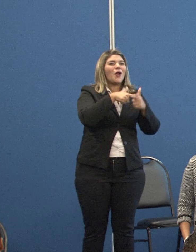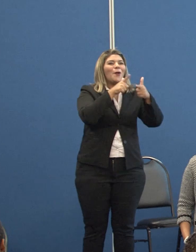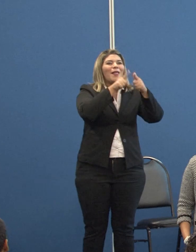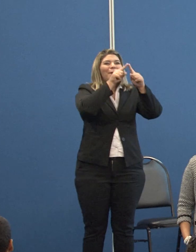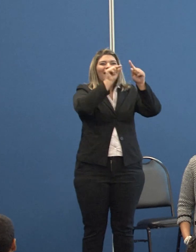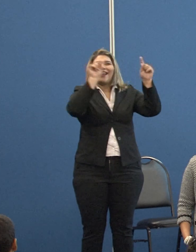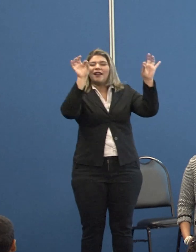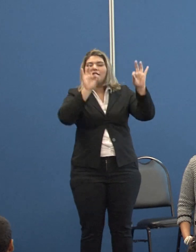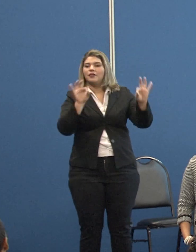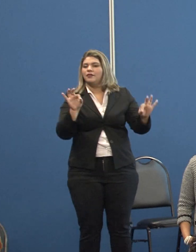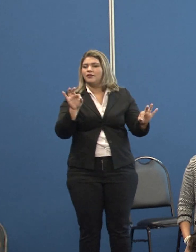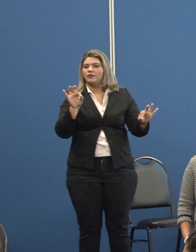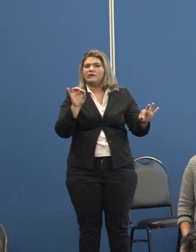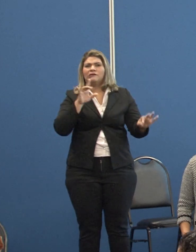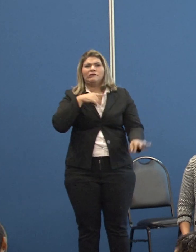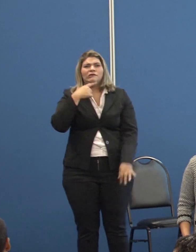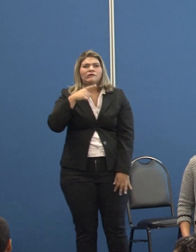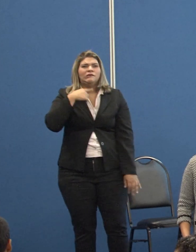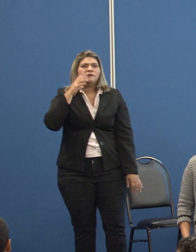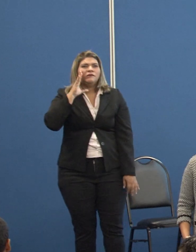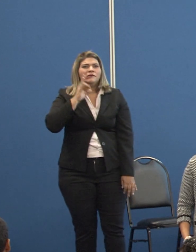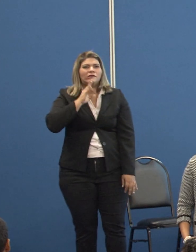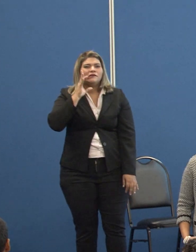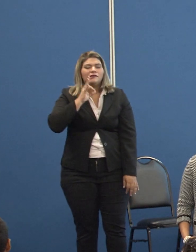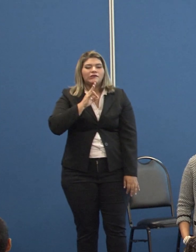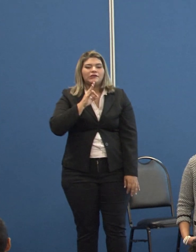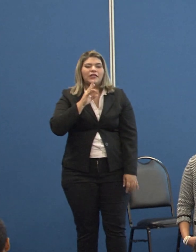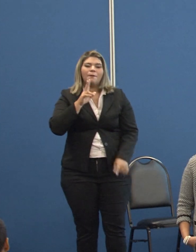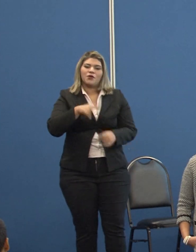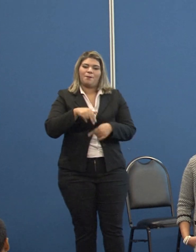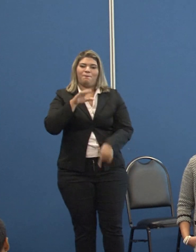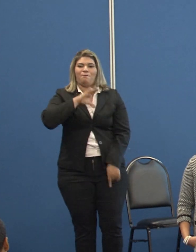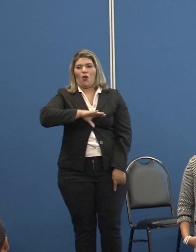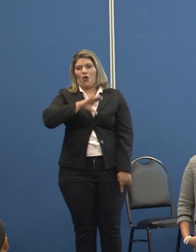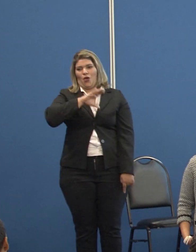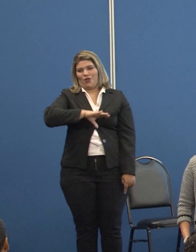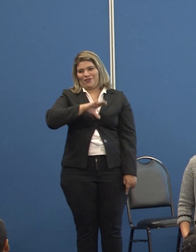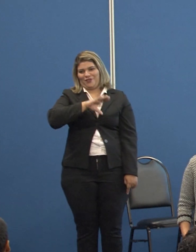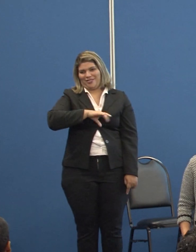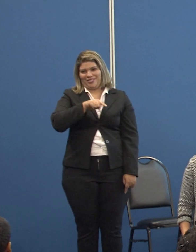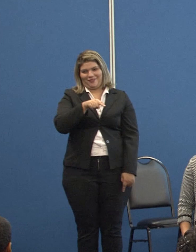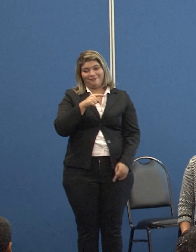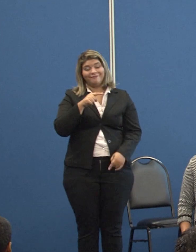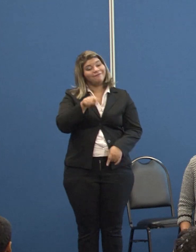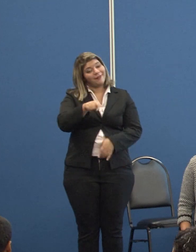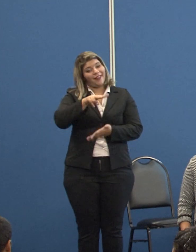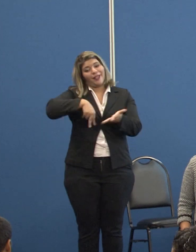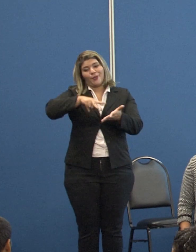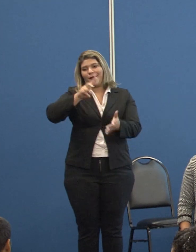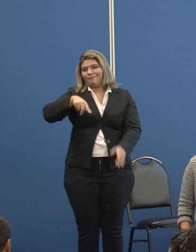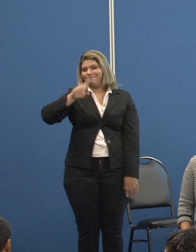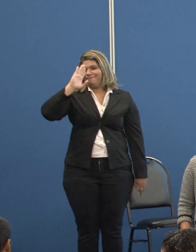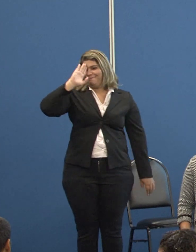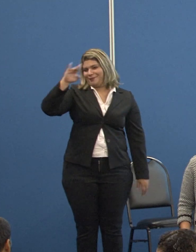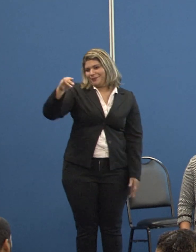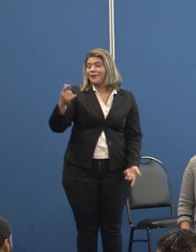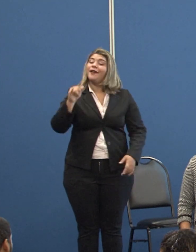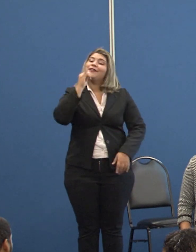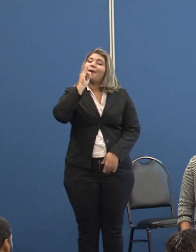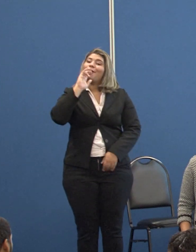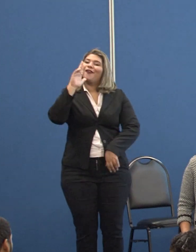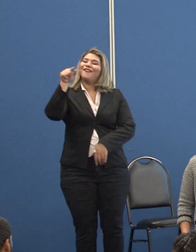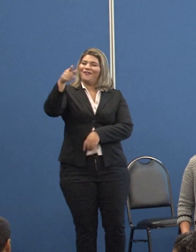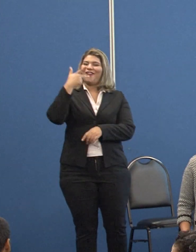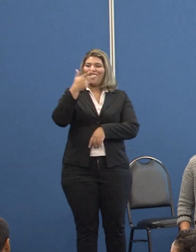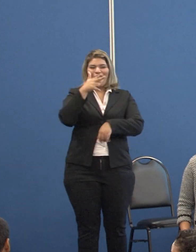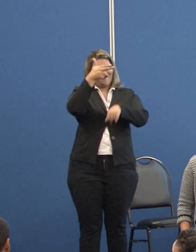ele não consegue ler em português. E a leitura é fundamental, né? A leitura de um vídeo, como ele falou,